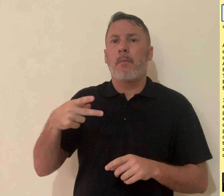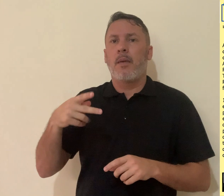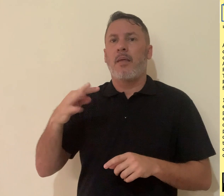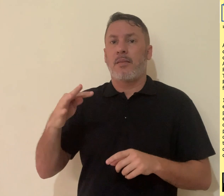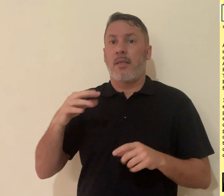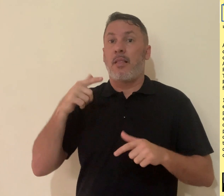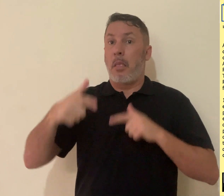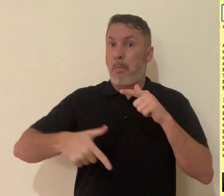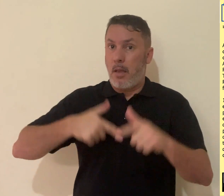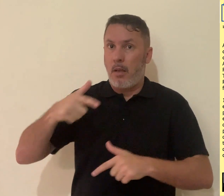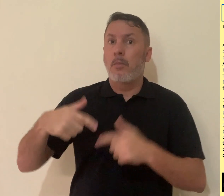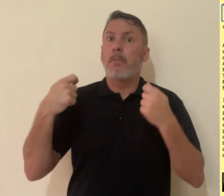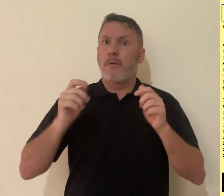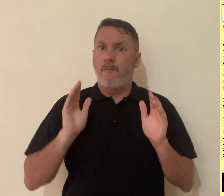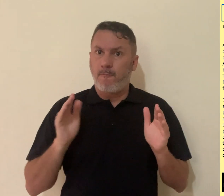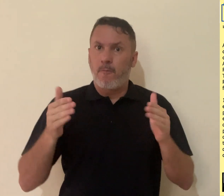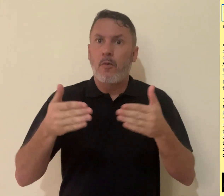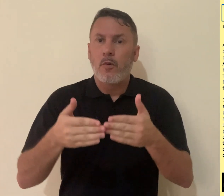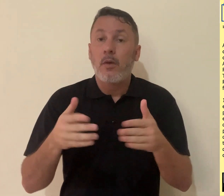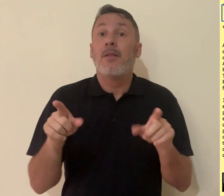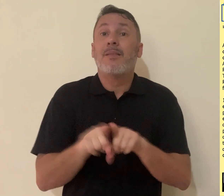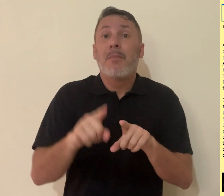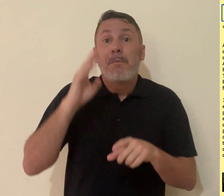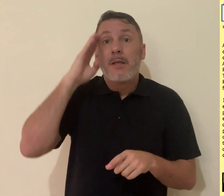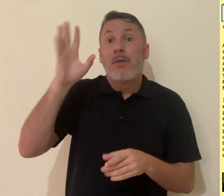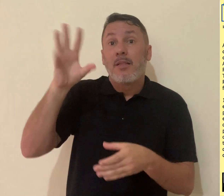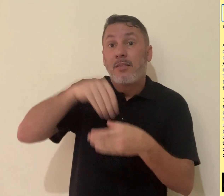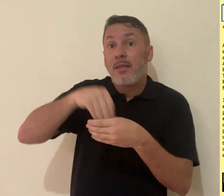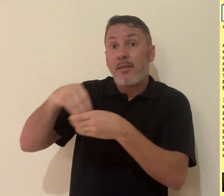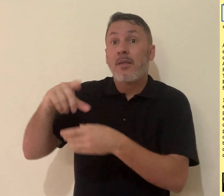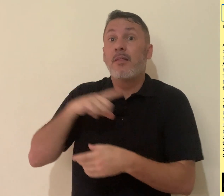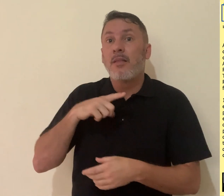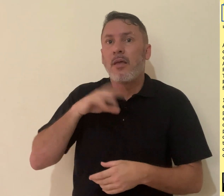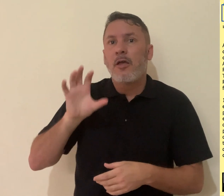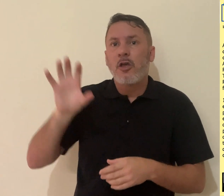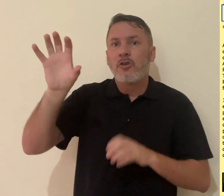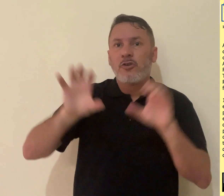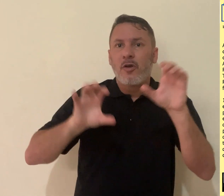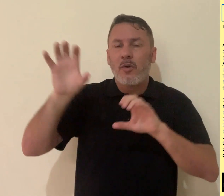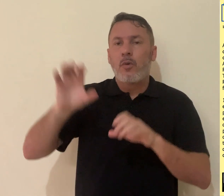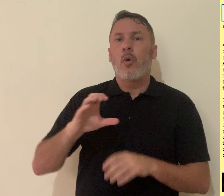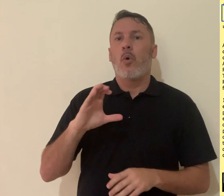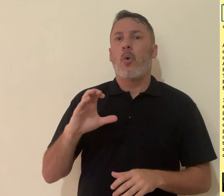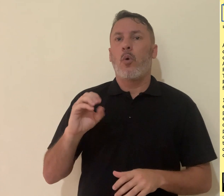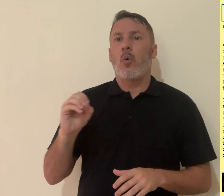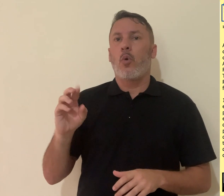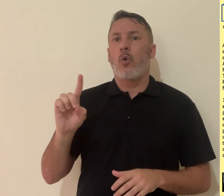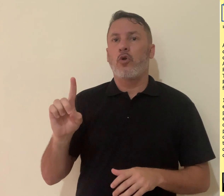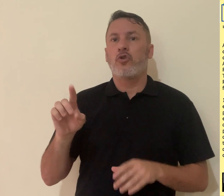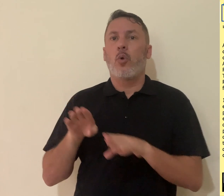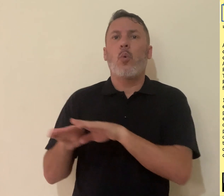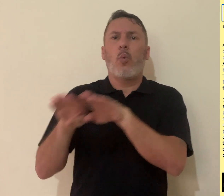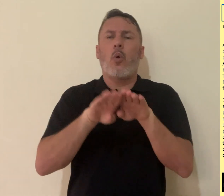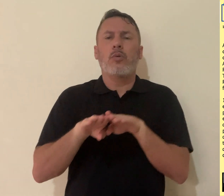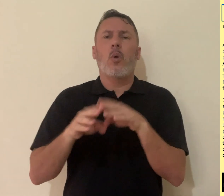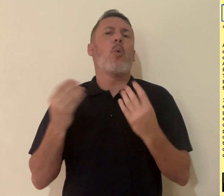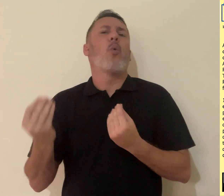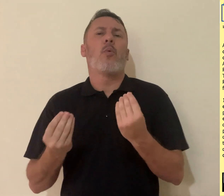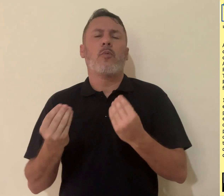e procuradores do ministério público do trabalho em especial das coordenadorias regionais da cor de igualdade